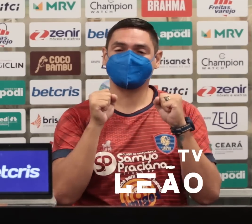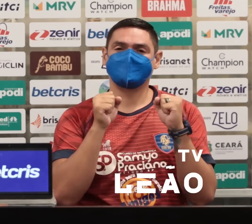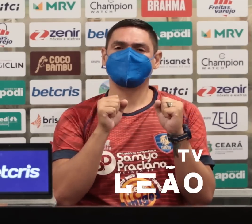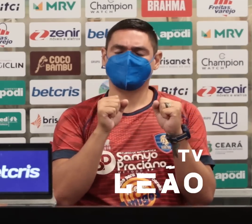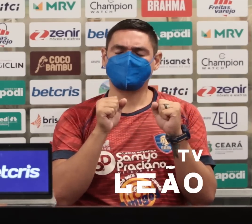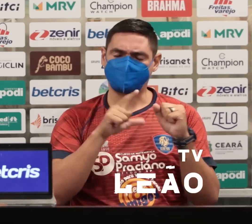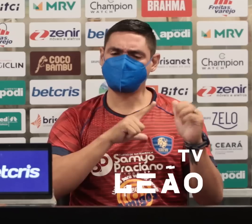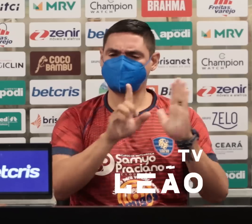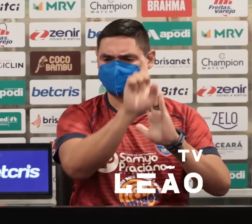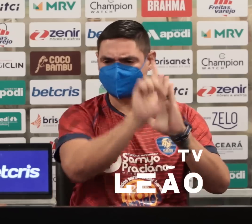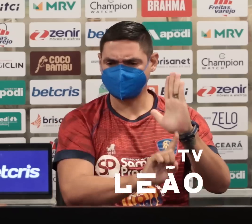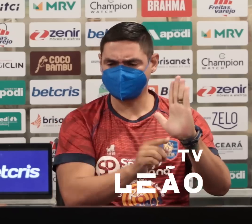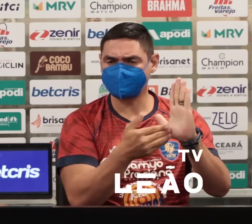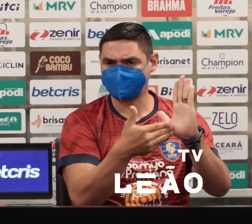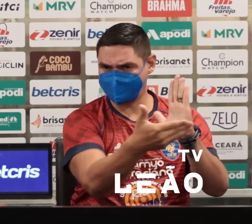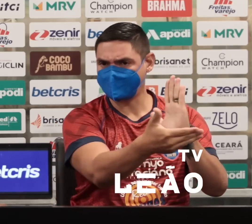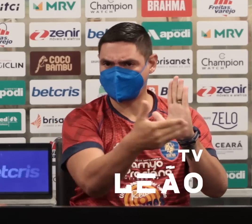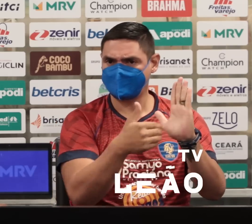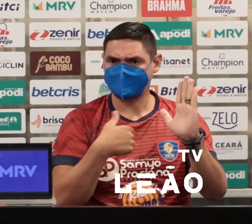derecho